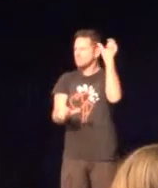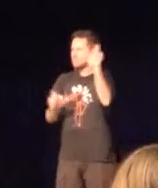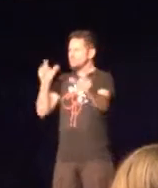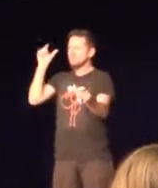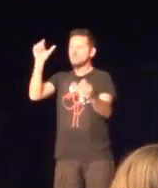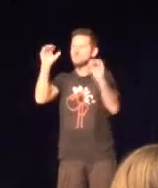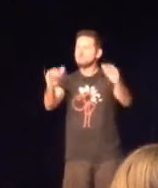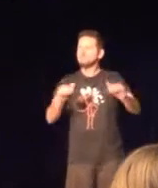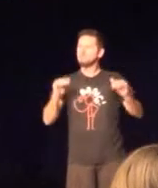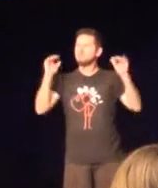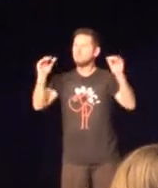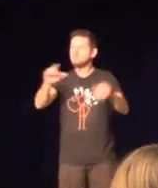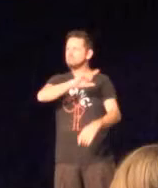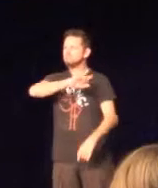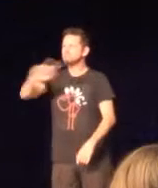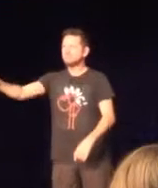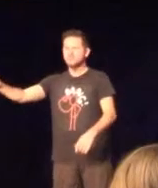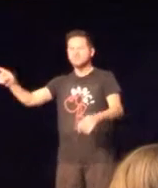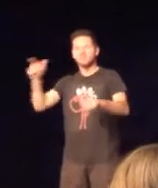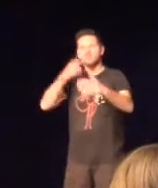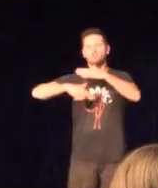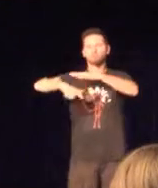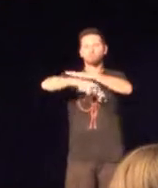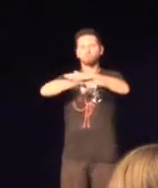Certainement pas le même langage.